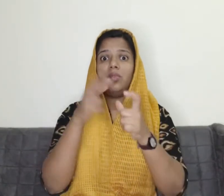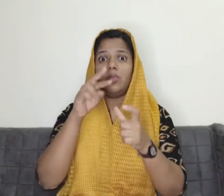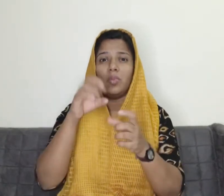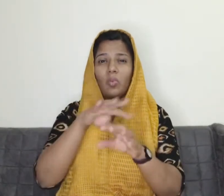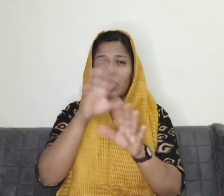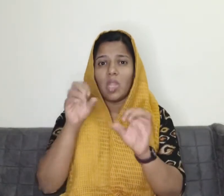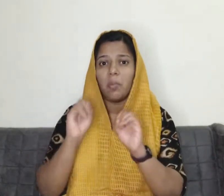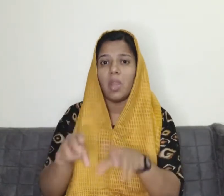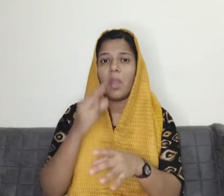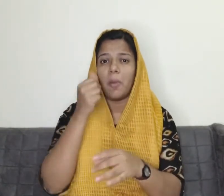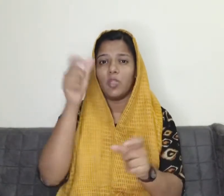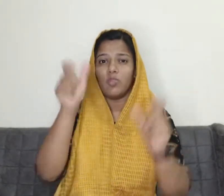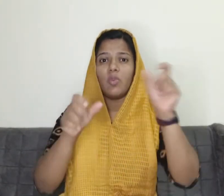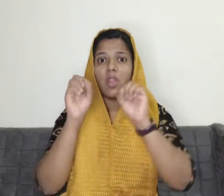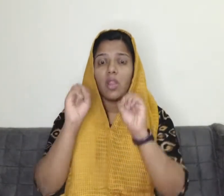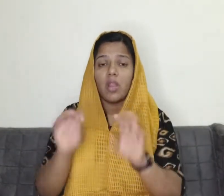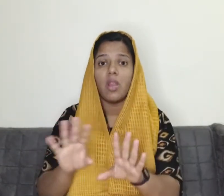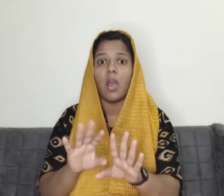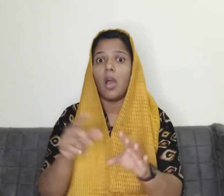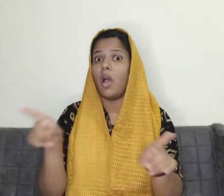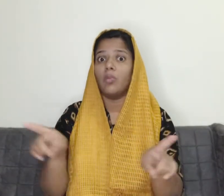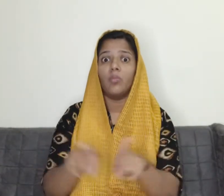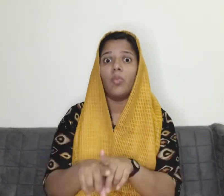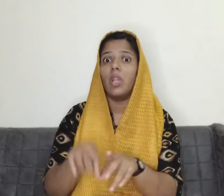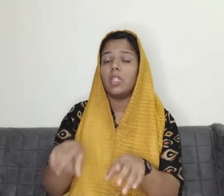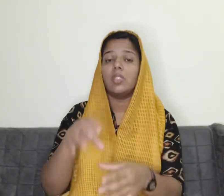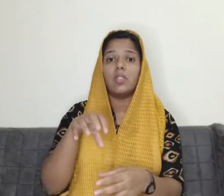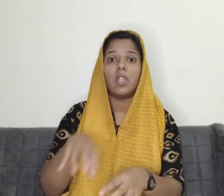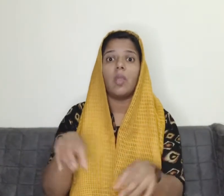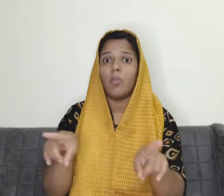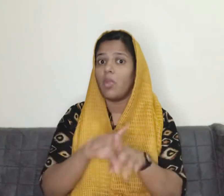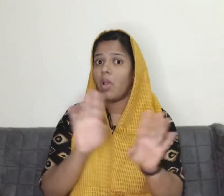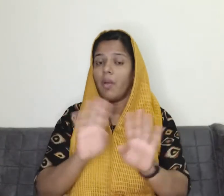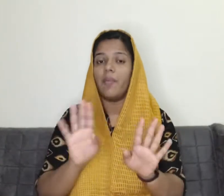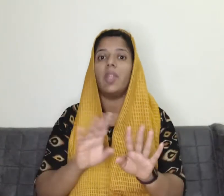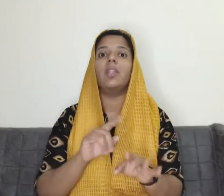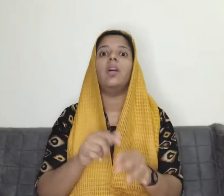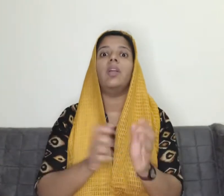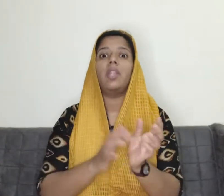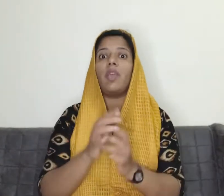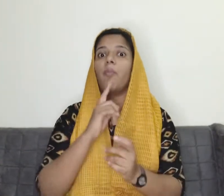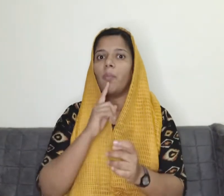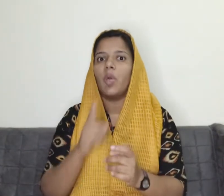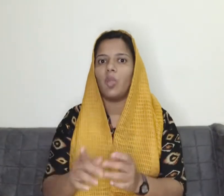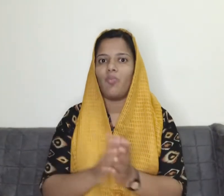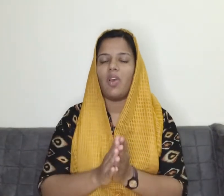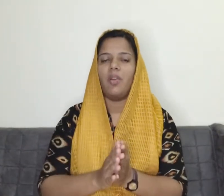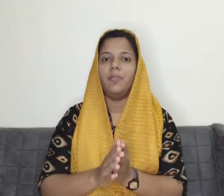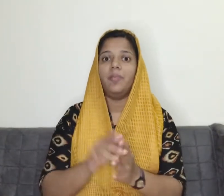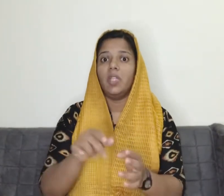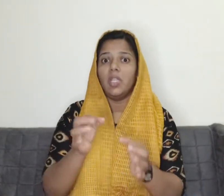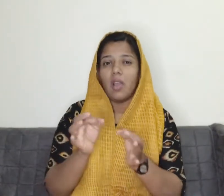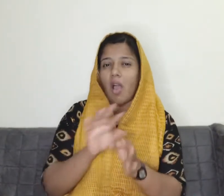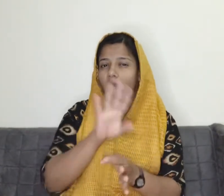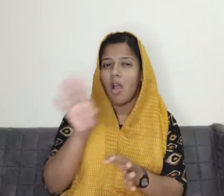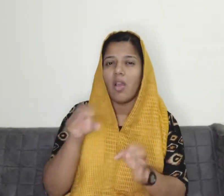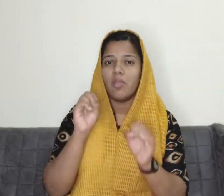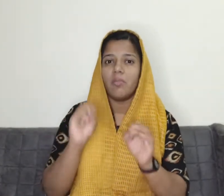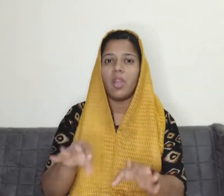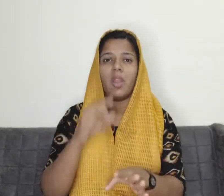ഇരിക്കേണ്ടതിന് ഉപദേശം കൈക്കൊള്ളുക. എൻ്റെ ഉള്ളം നിന്നെ വിട്ടുപിരിയാതെയും ഞാൻ നിന്നെ ശൂന്യവും